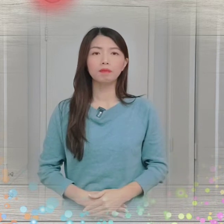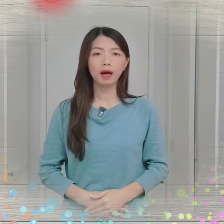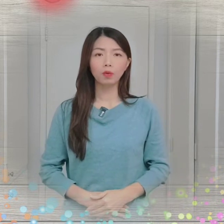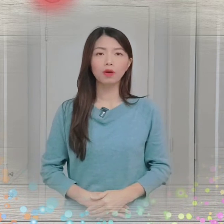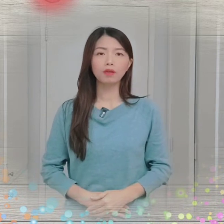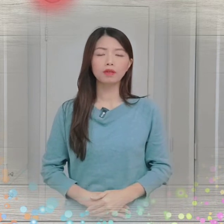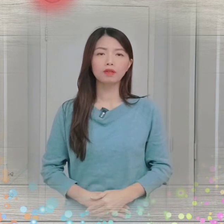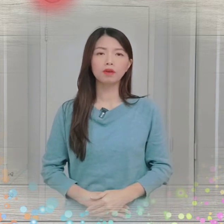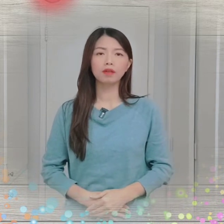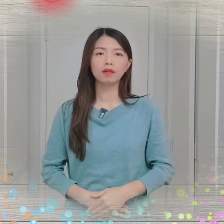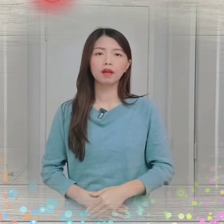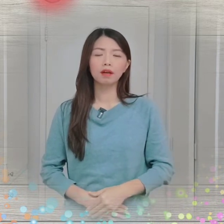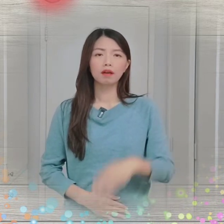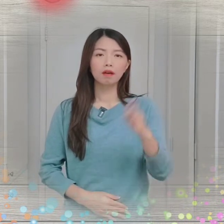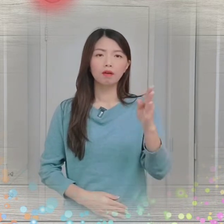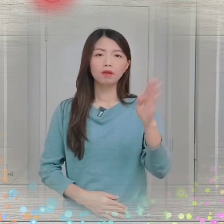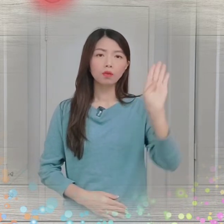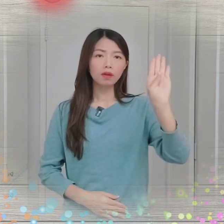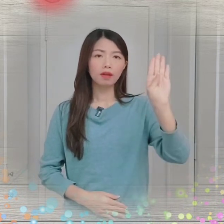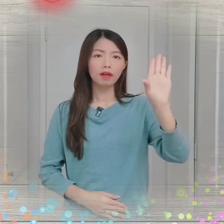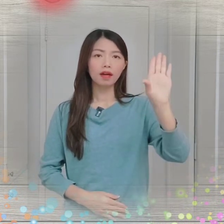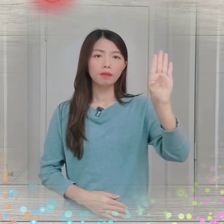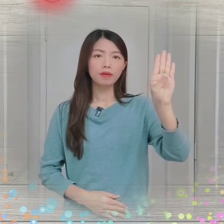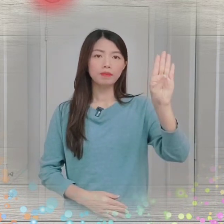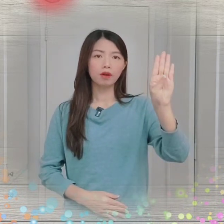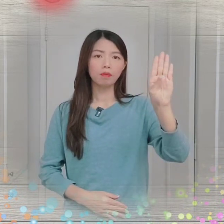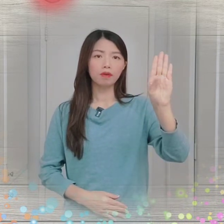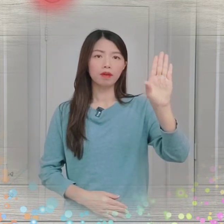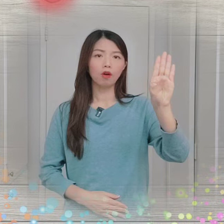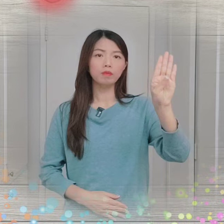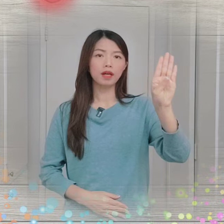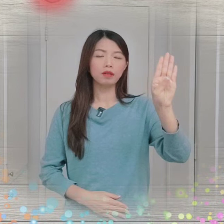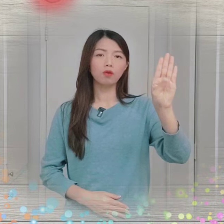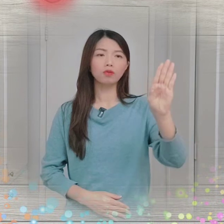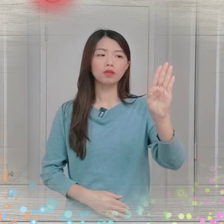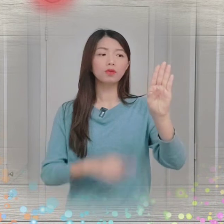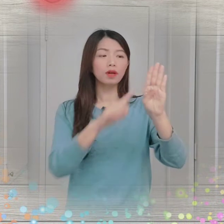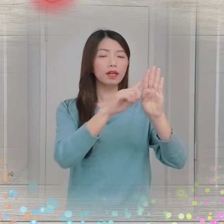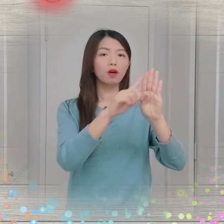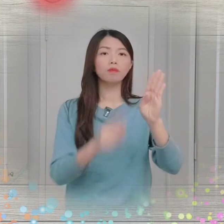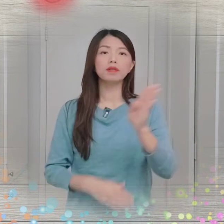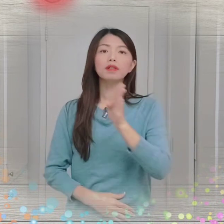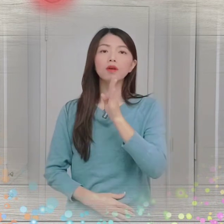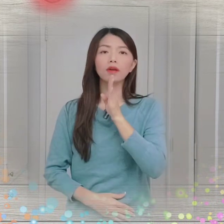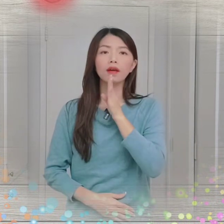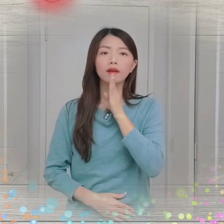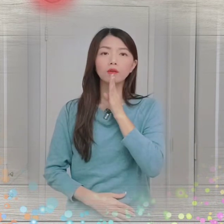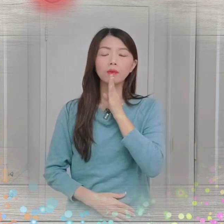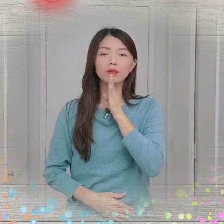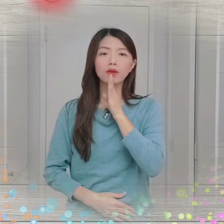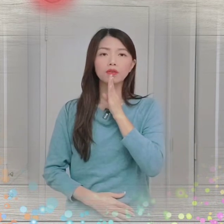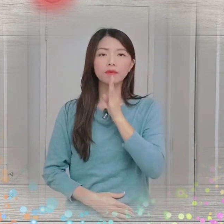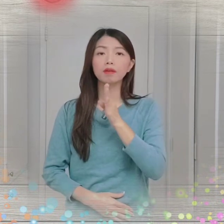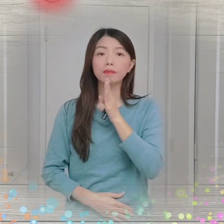가더니 바로 라고 하는 뜻의 수어는 손에 이렇게 아까 비읍처럼 이렇게 엄지 안에 넣어주시고 이 검지를 턱에